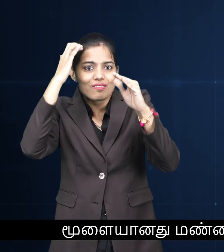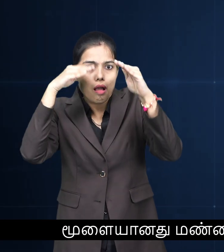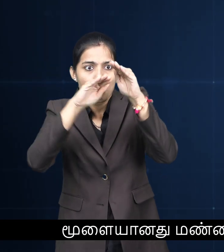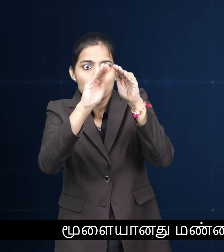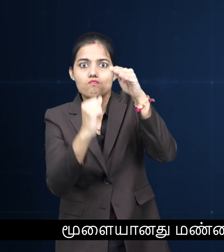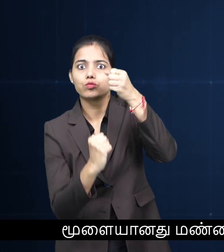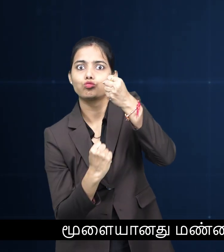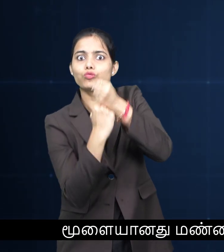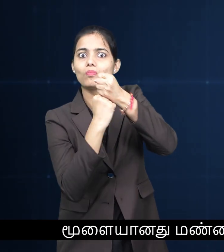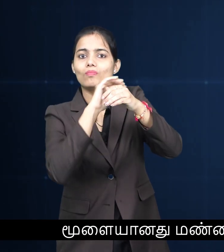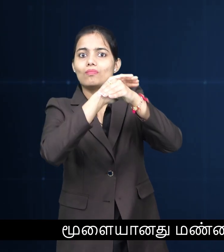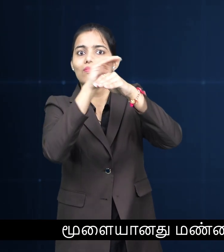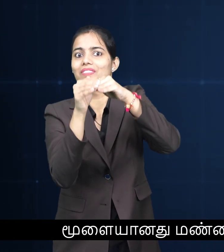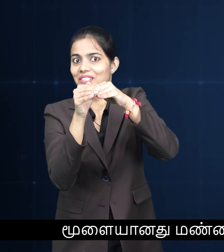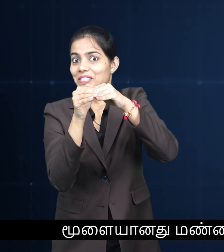பாதுகாக்கப்படுகிறது.